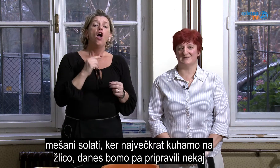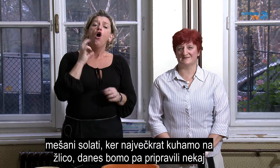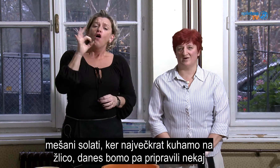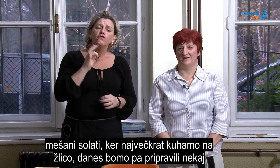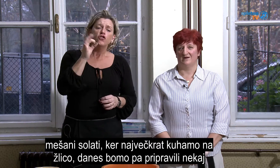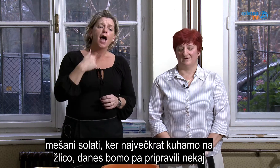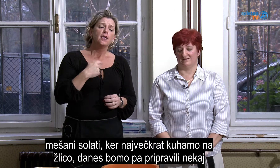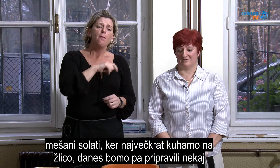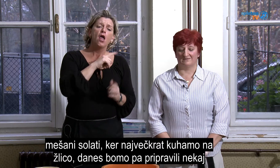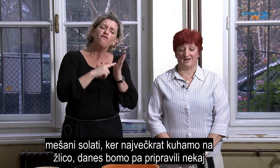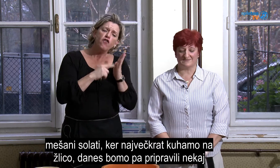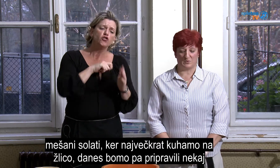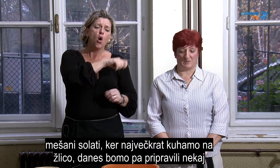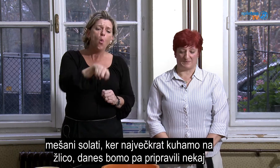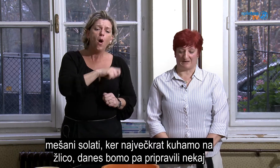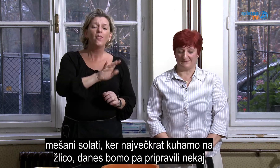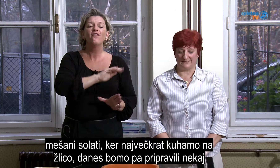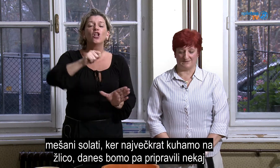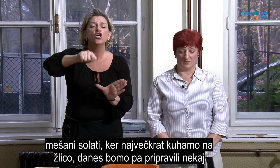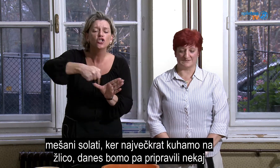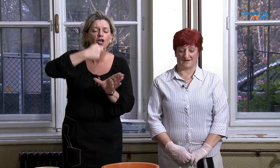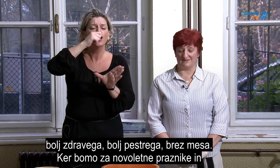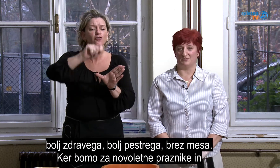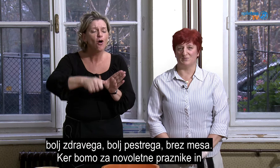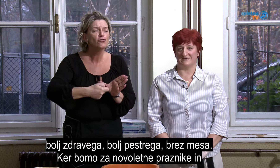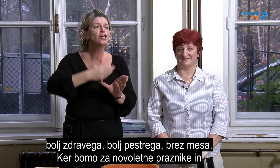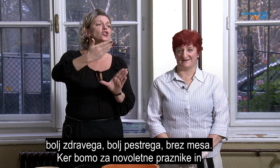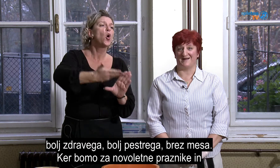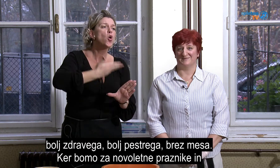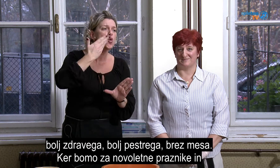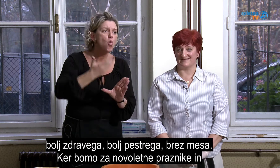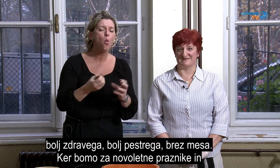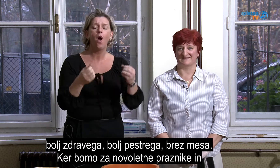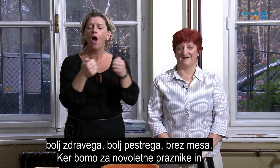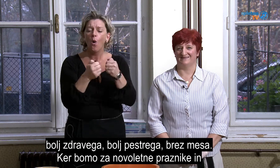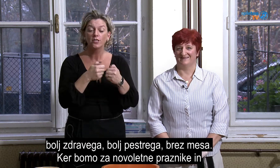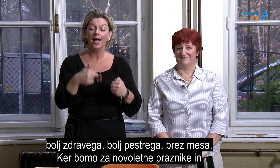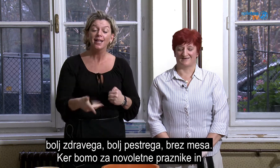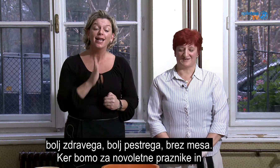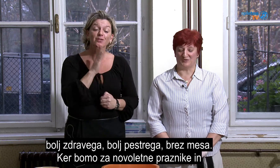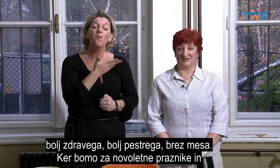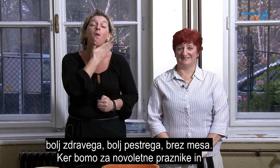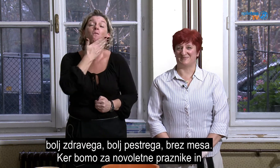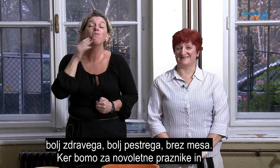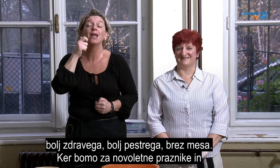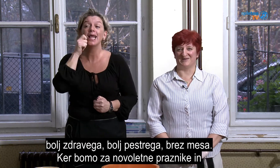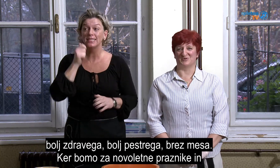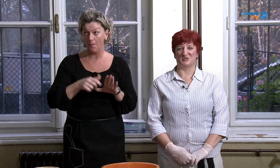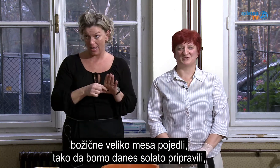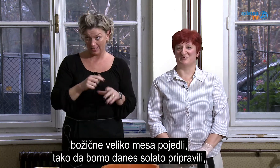žlico, danes bomo pa pripravili nekaj bolj zdravega, bolj pestrega, brez mesa. Ker za novoletne praznike in božične bomo